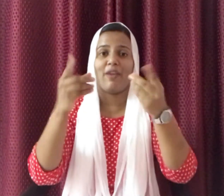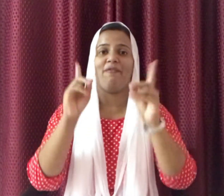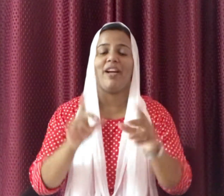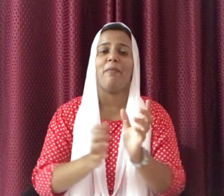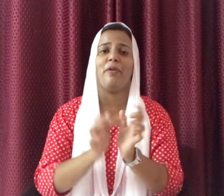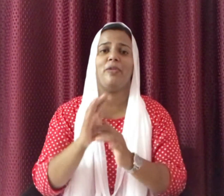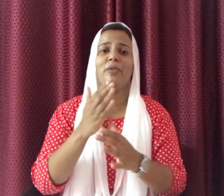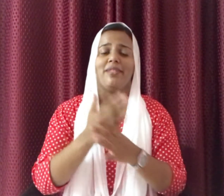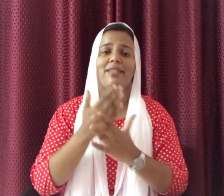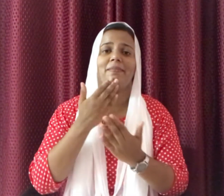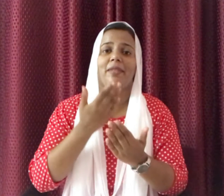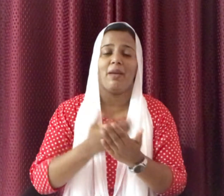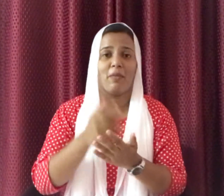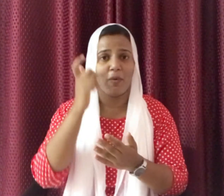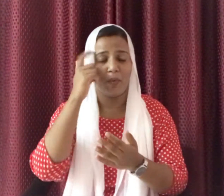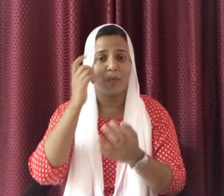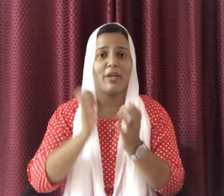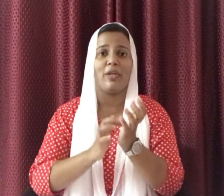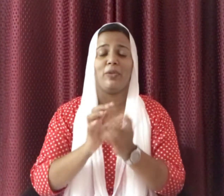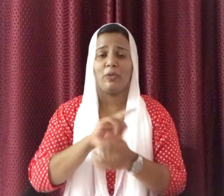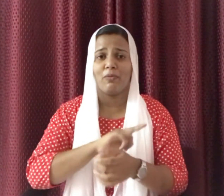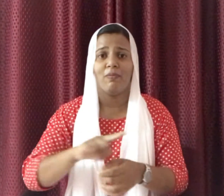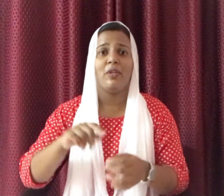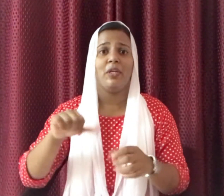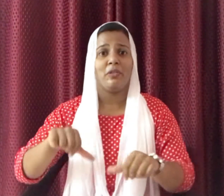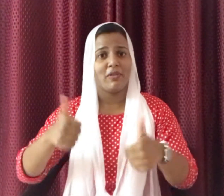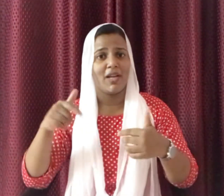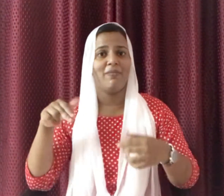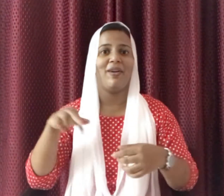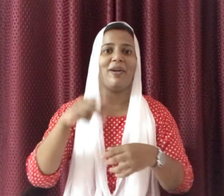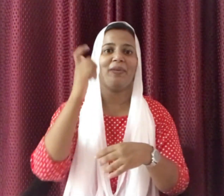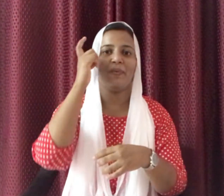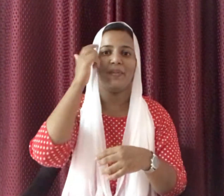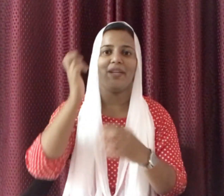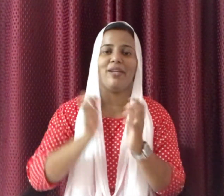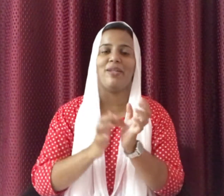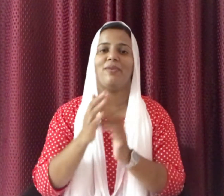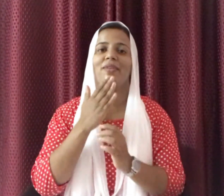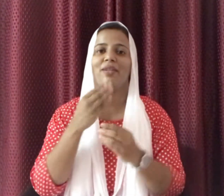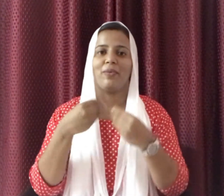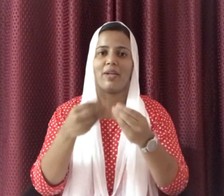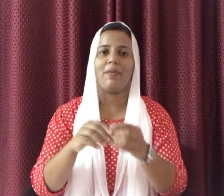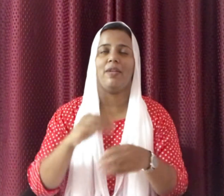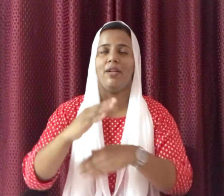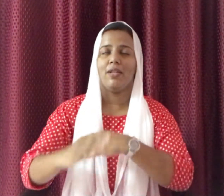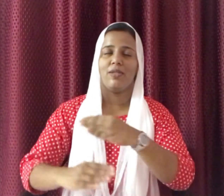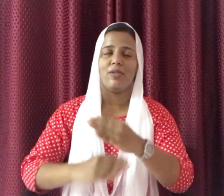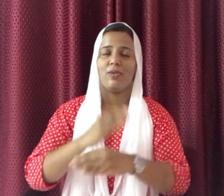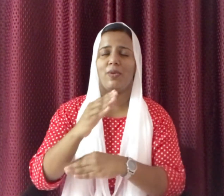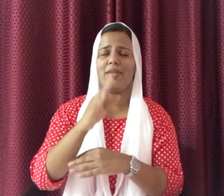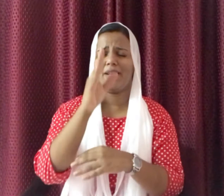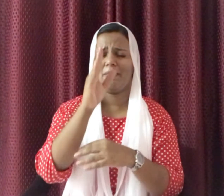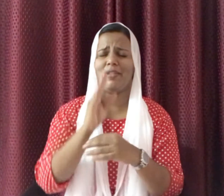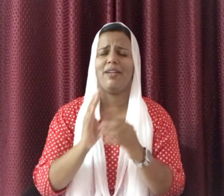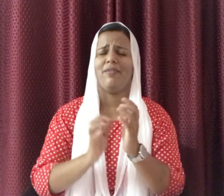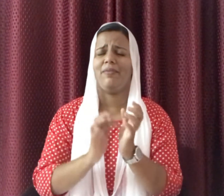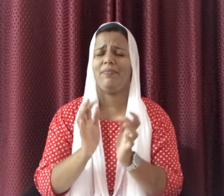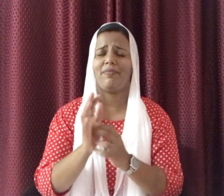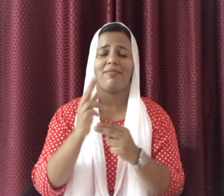നോക്കിയിട്ട് കർത്താവ് ഇത്രത്തോളം ജയകരമായി നടത്തിയതൊക്കെ ഓർത്തിട്ട് നന്ദിയോടെ ഒന്ന് സ്തോത്രം പറഞ്ഞാട്ടെ. നമുക്ക് പ്രാർത്ഥിക്കാം. ഞങ്ങളുടെ സ്വർഗീയ അപ്പാ, യേശു ക്രിസ്തുവിൻ്റെ നാമത്തിൽ ഞങ്ങൾ